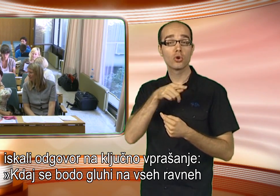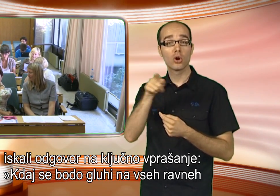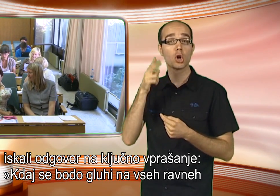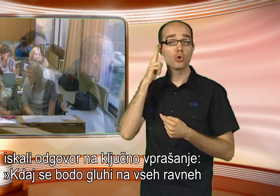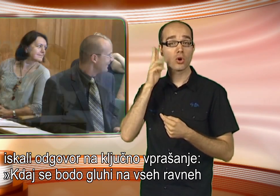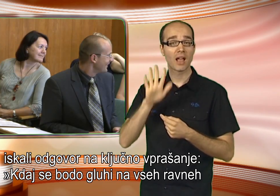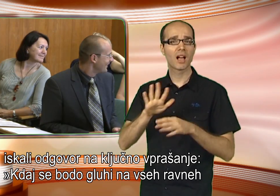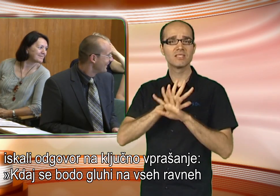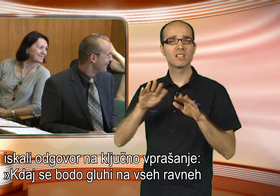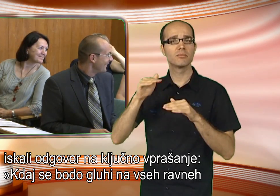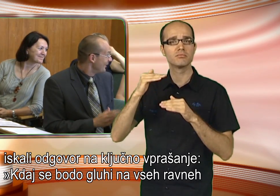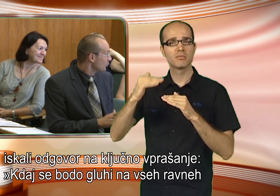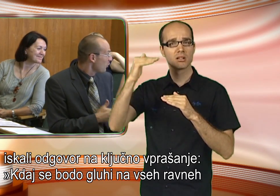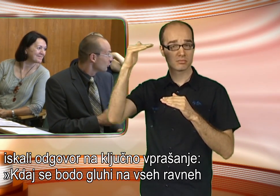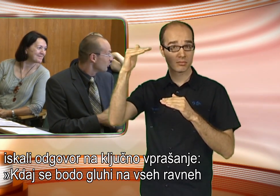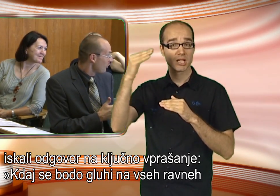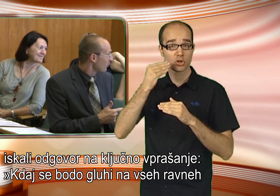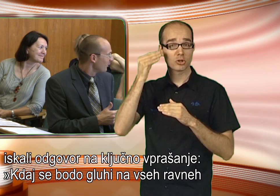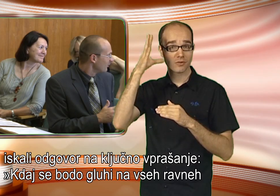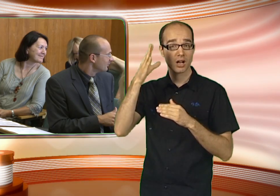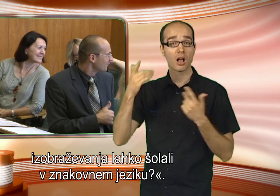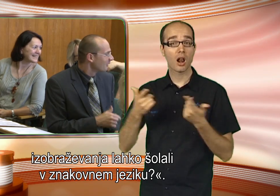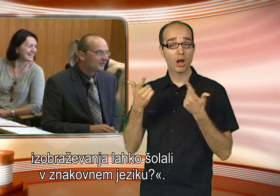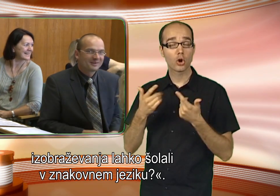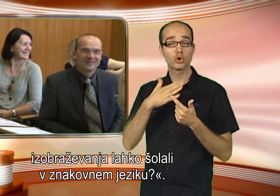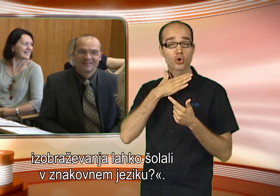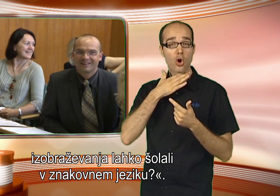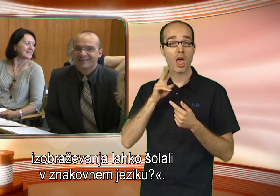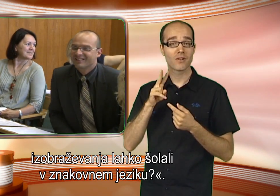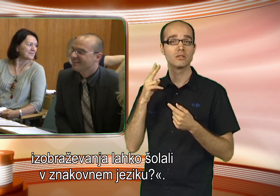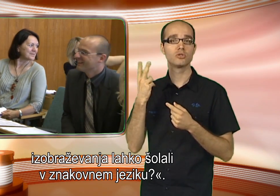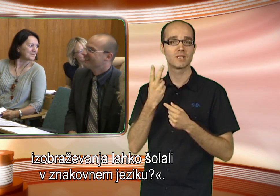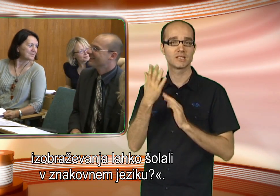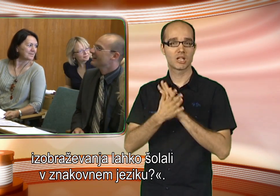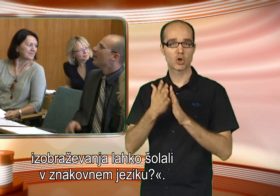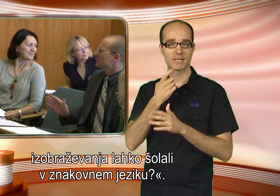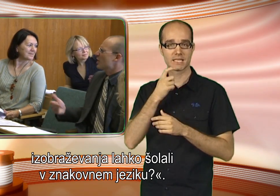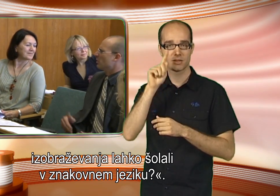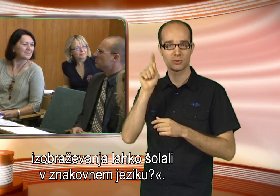Kdaj se bodo gluhi na vseh ravneh izobraževanja lahko šolali v znakovnem jeziku?